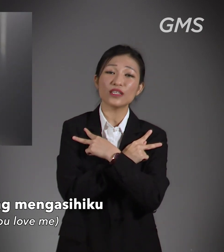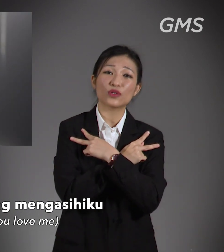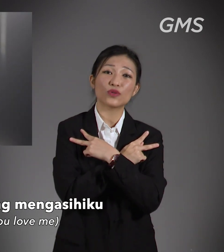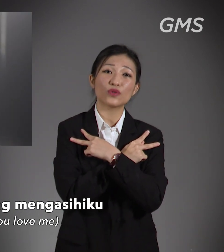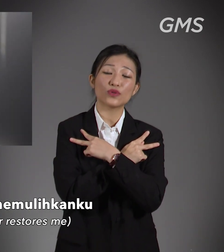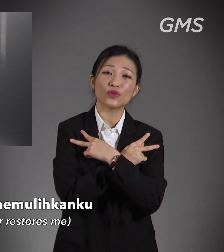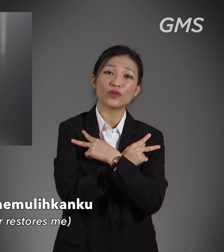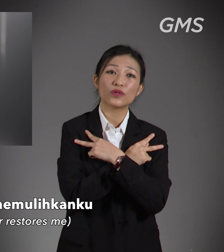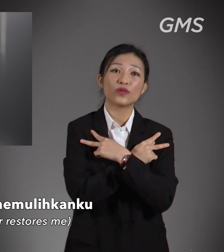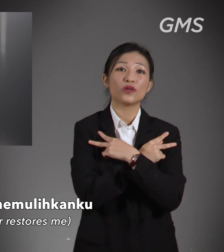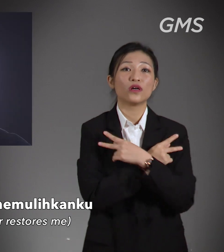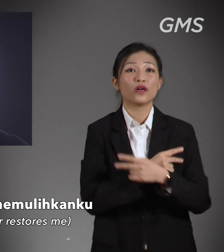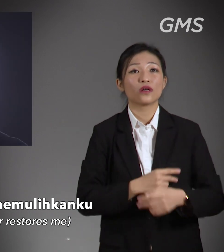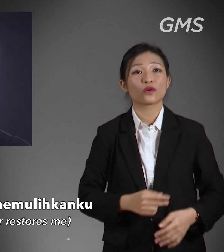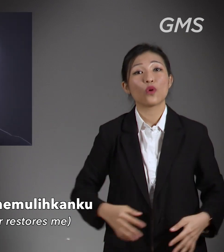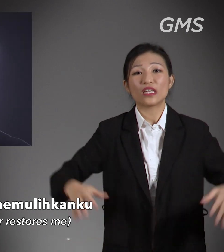mengasihiku,